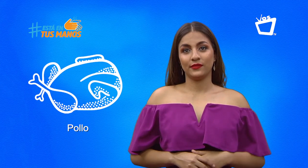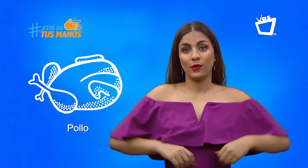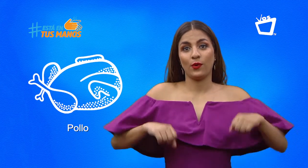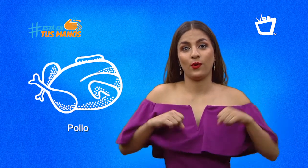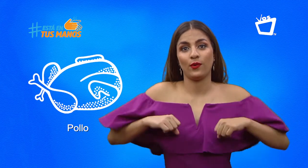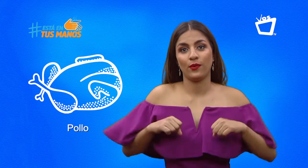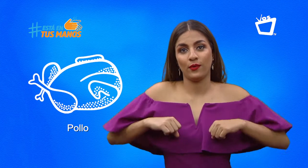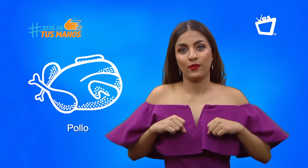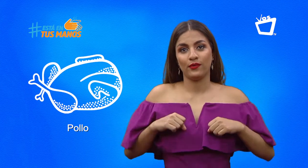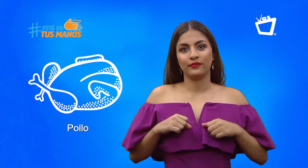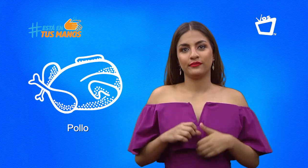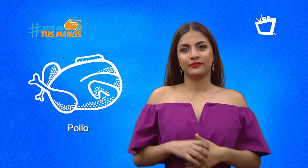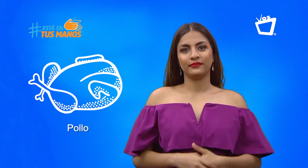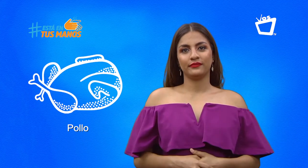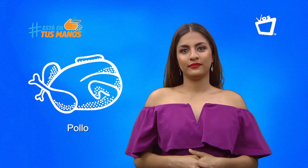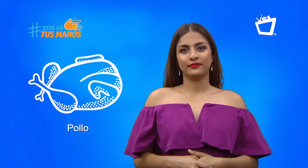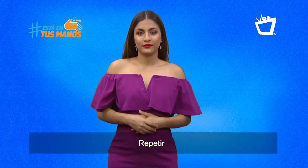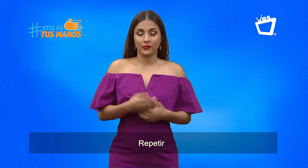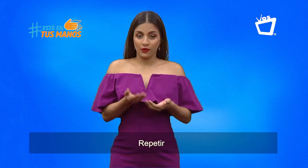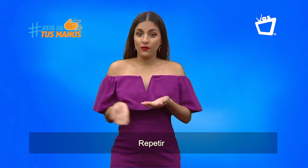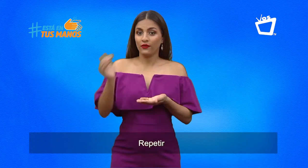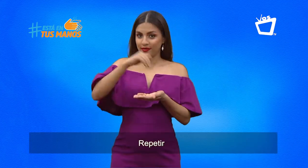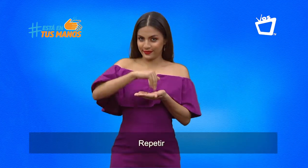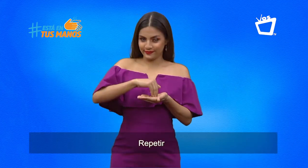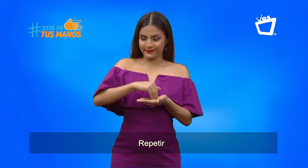pollo repetir